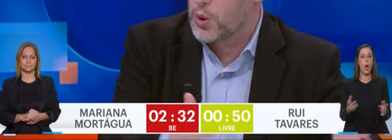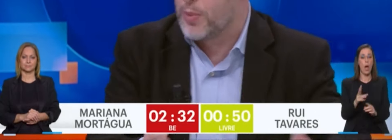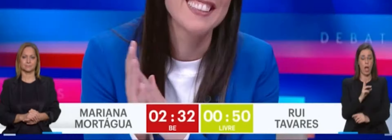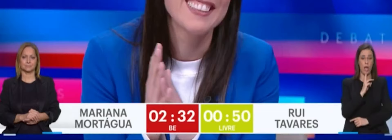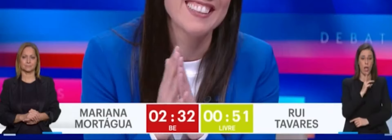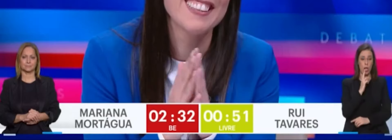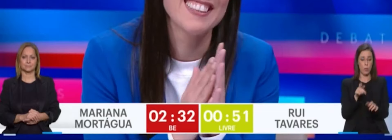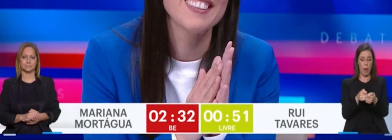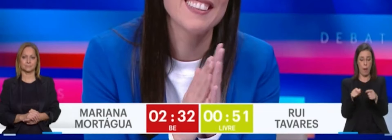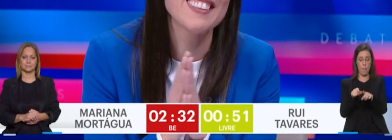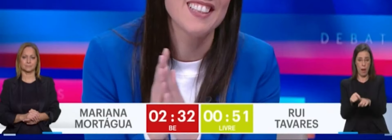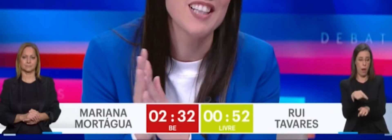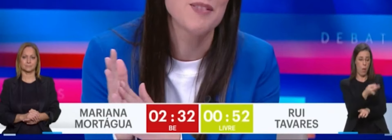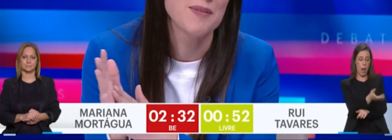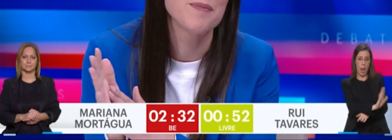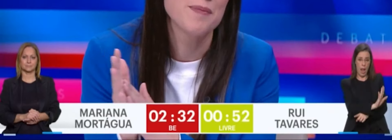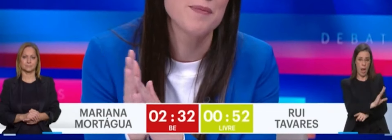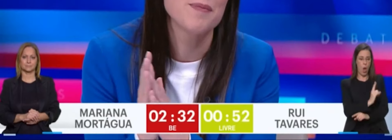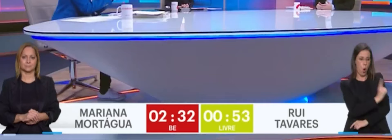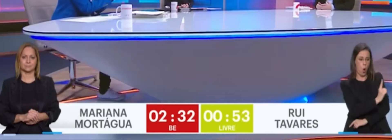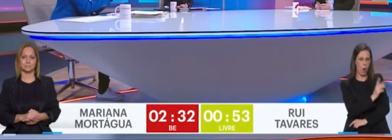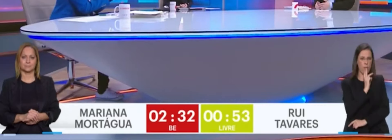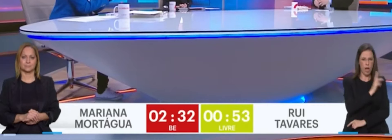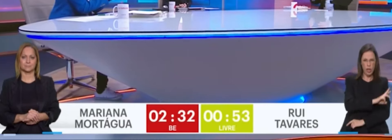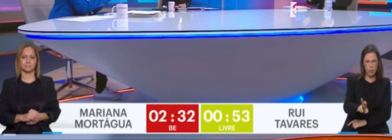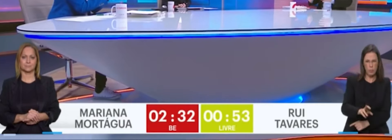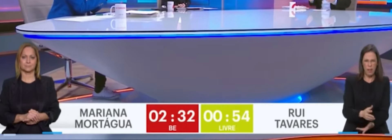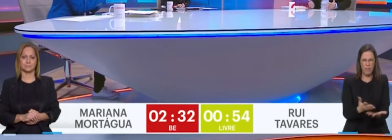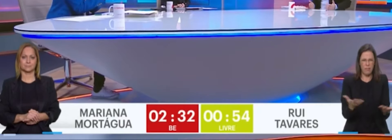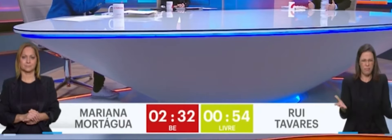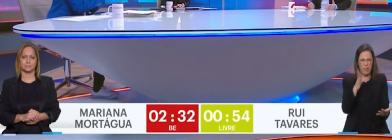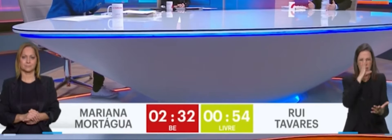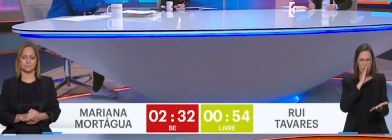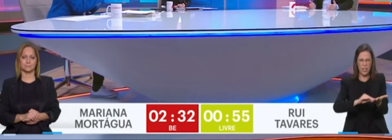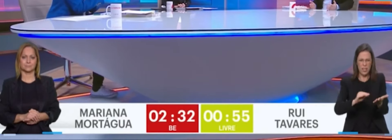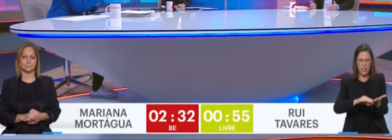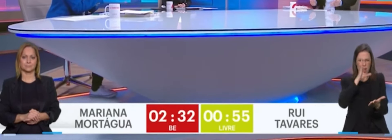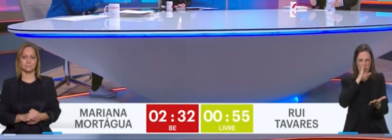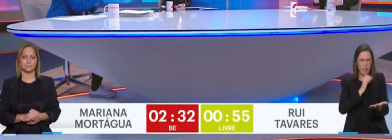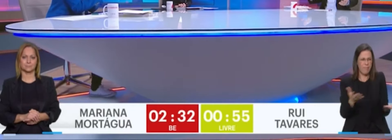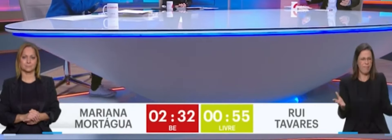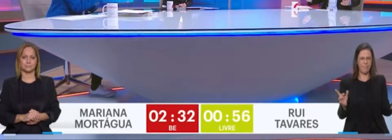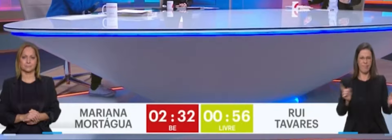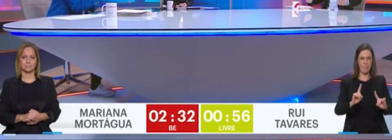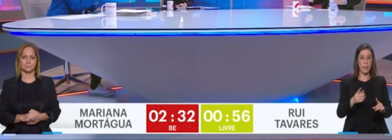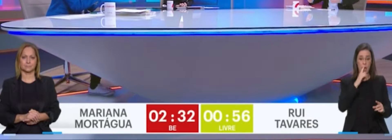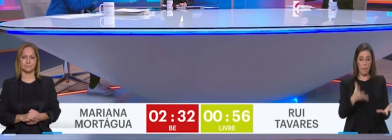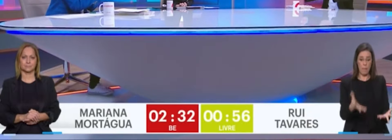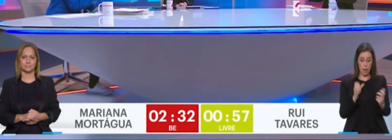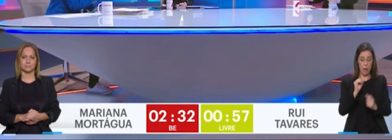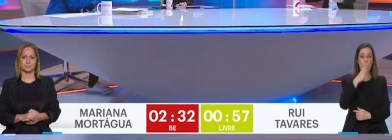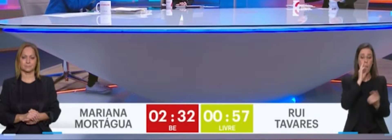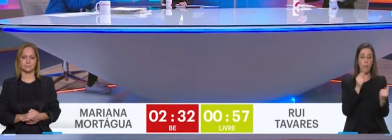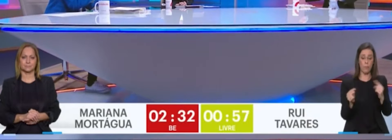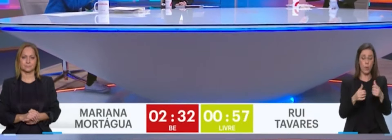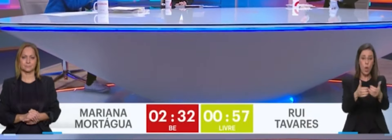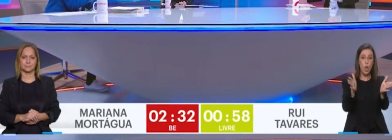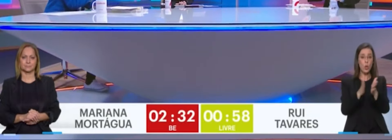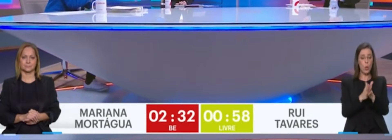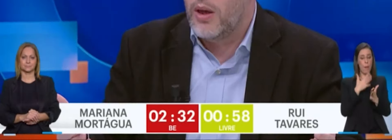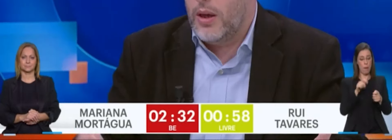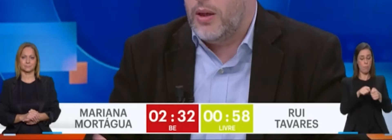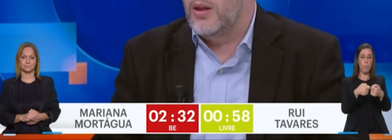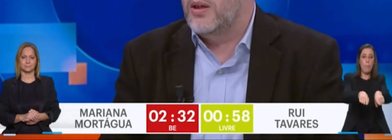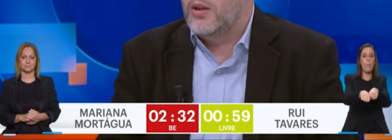responder a uns partidos e a outros manda responder um ministro ou um secretário de estado não quem quer ser primeiro-ministro tem que debater com todos os